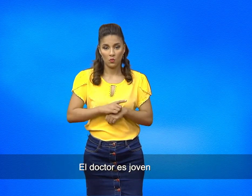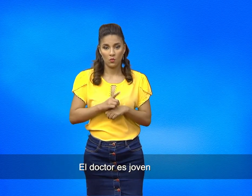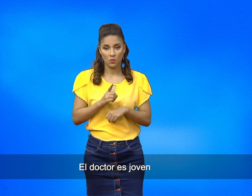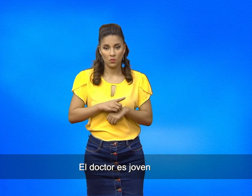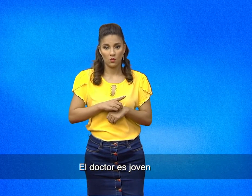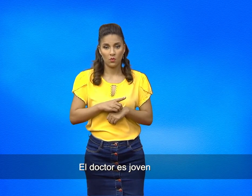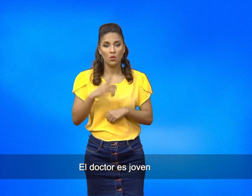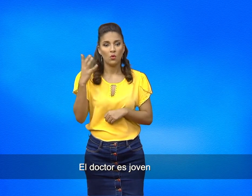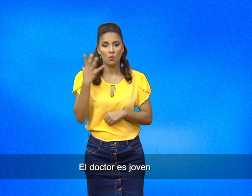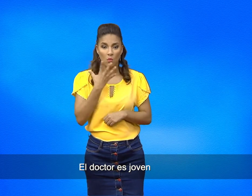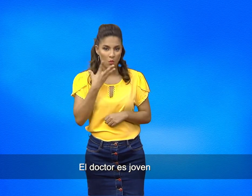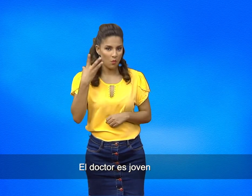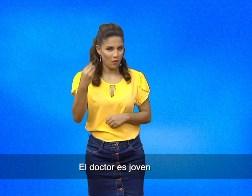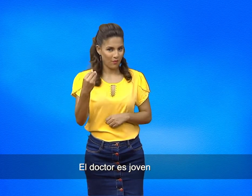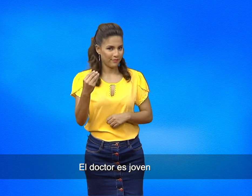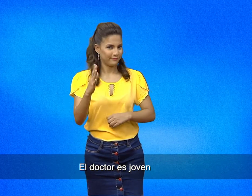el doctor es joven